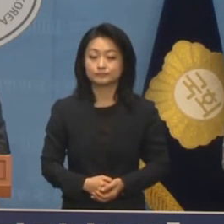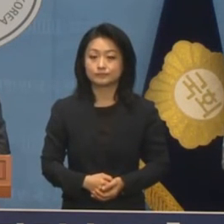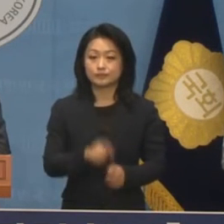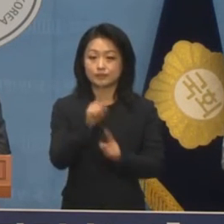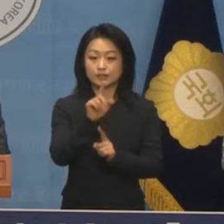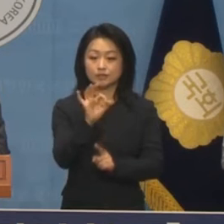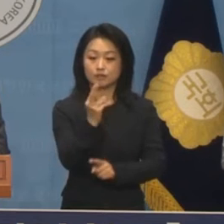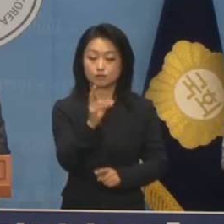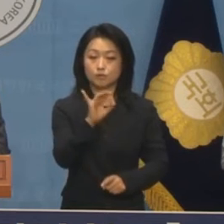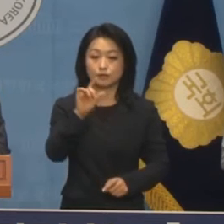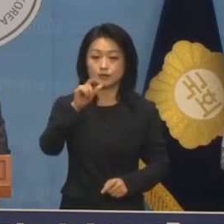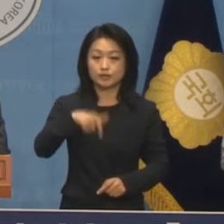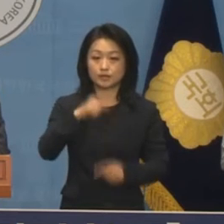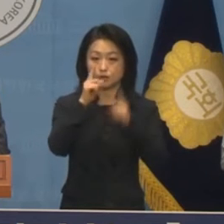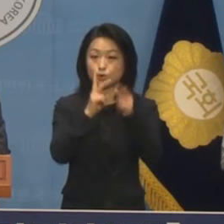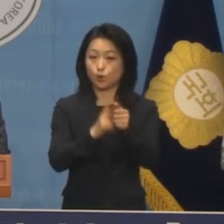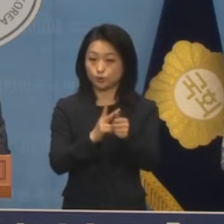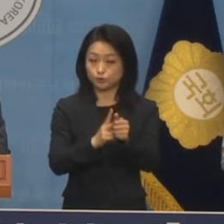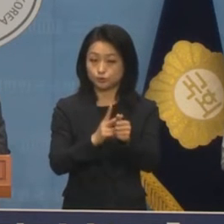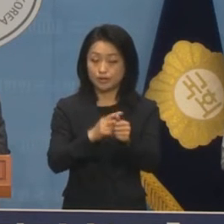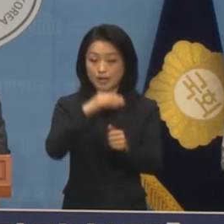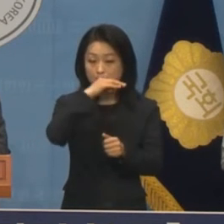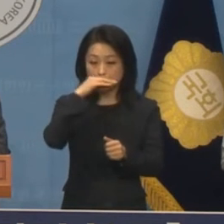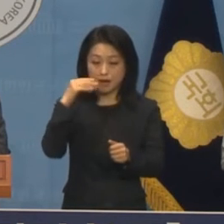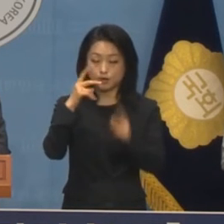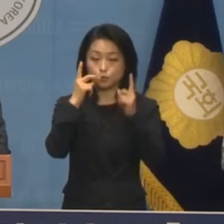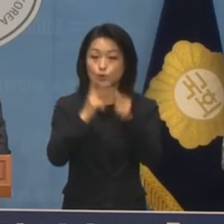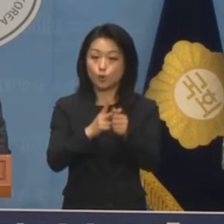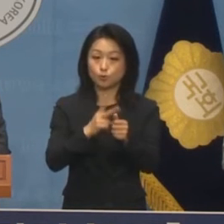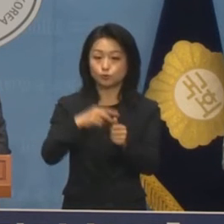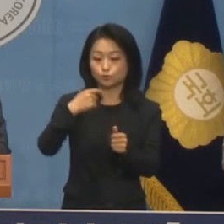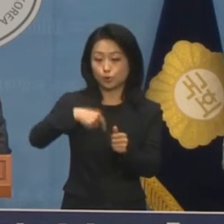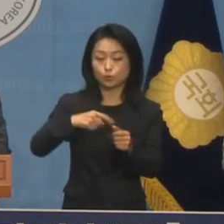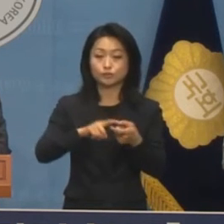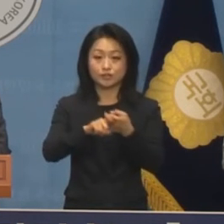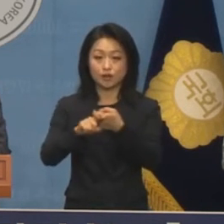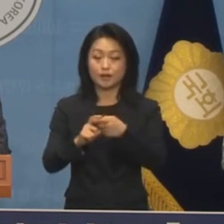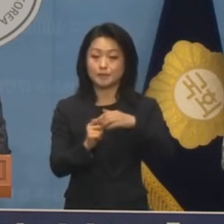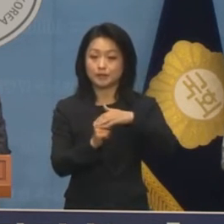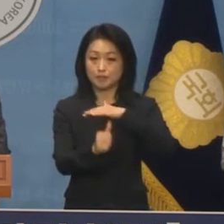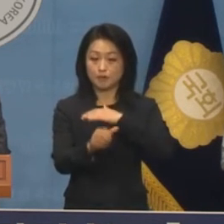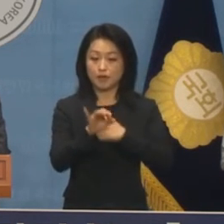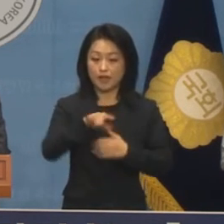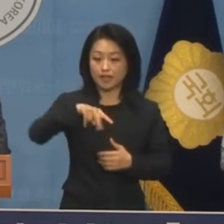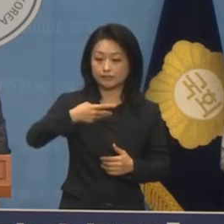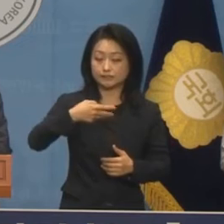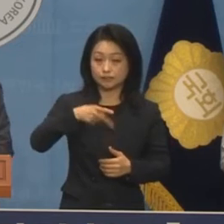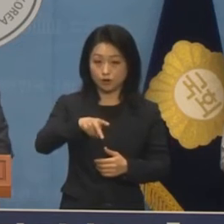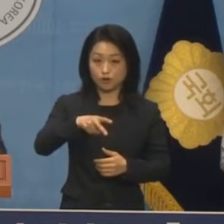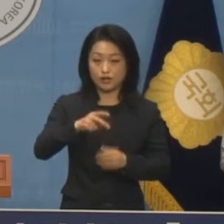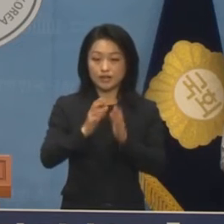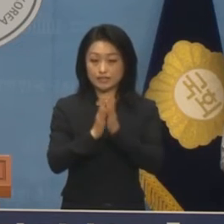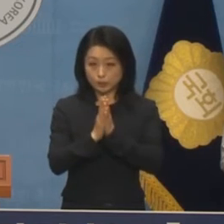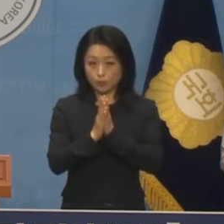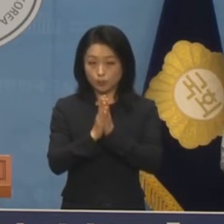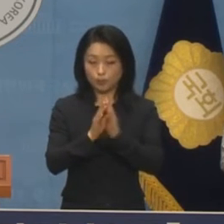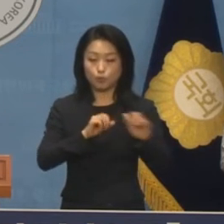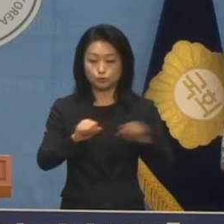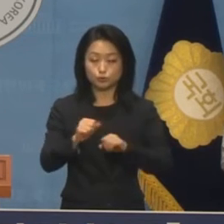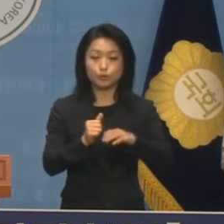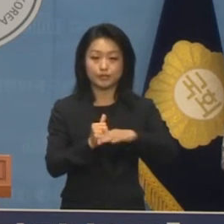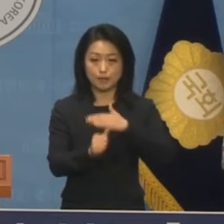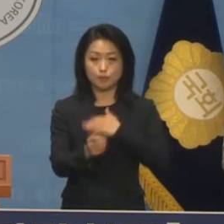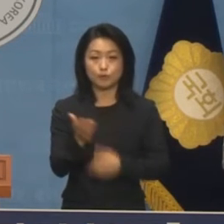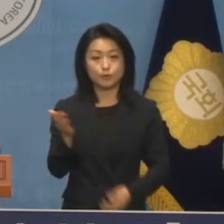이용희 교수님이십니다. 바른교육교수연합 대표이시고 에스더 기도운동 대표이십니다.